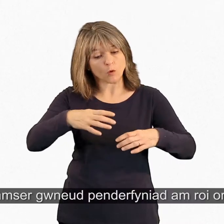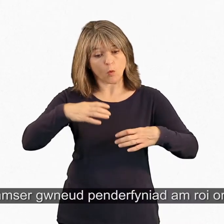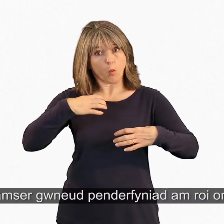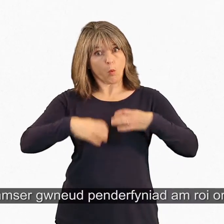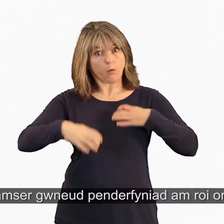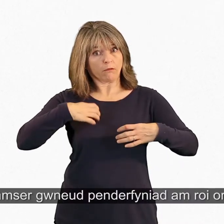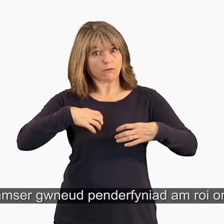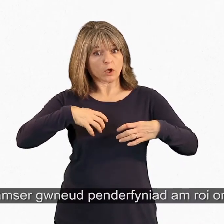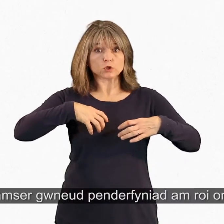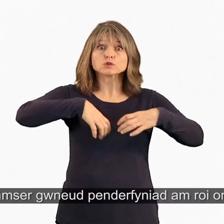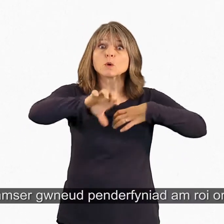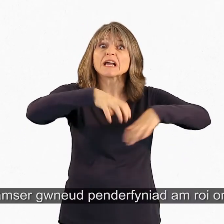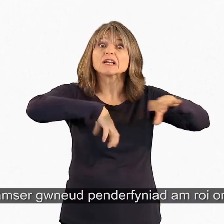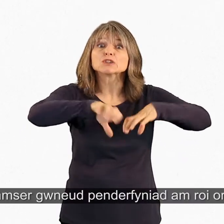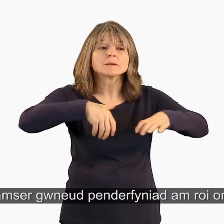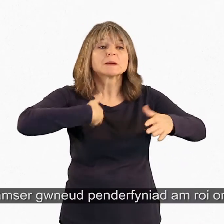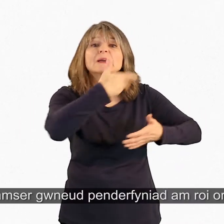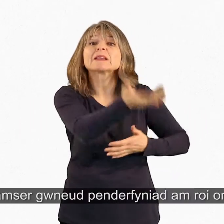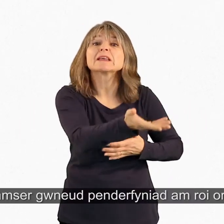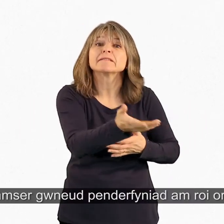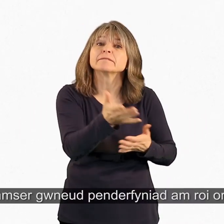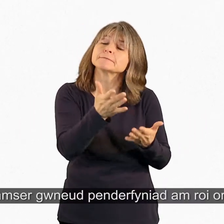Mae'n amser i wneud penderfyniad am rhoi organau.